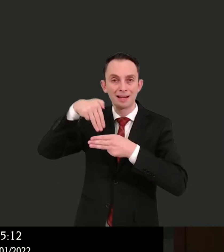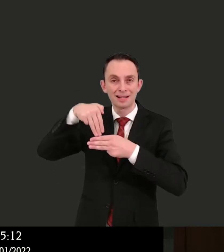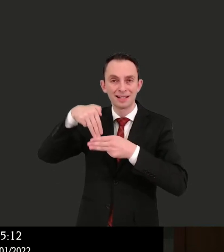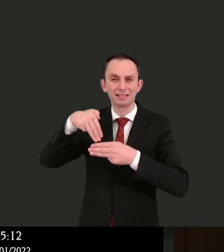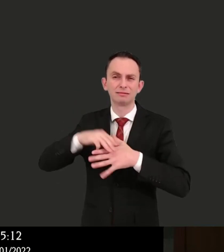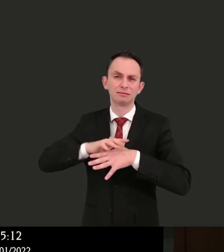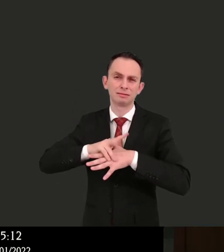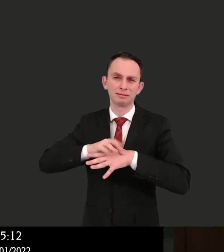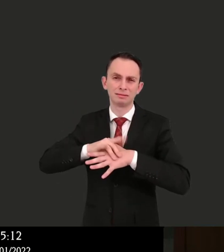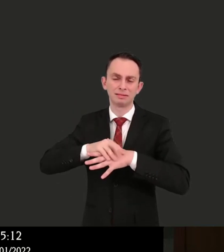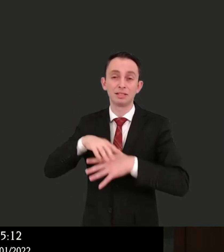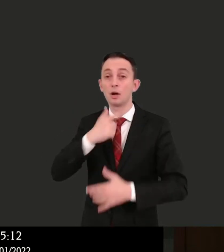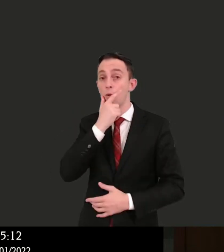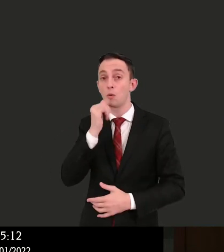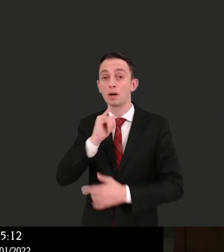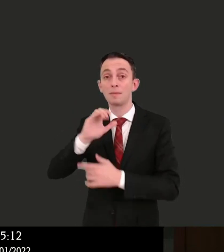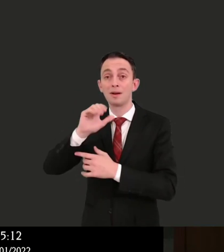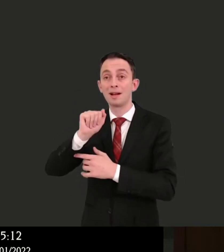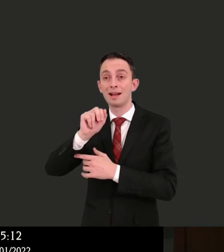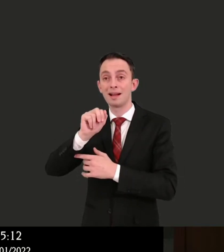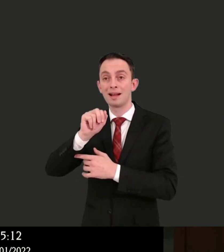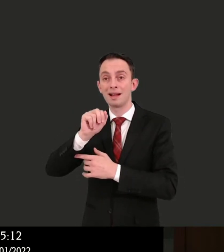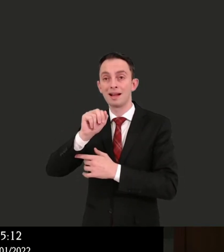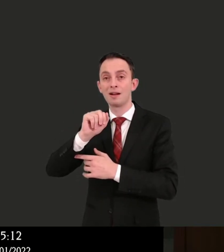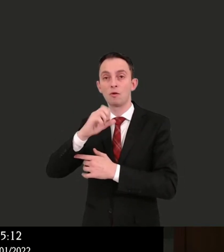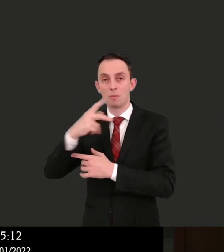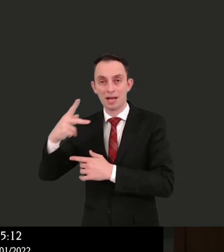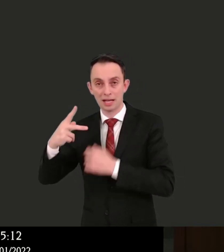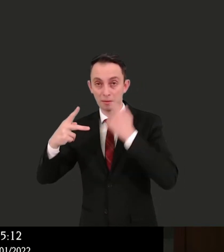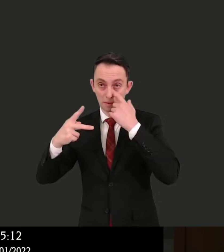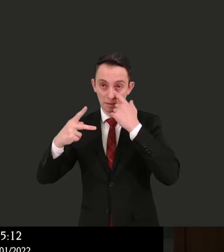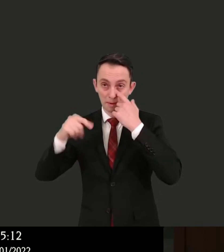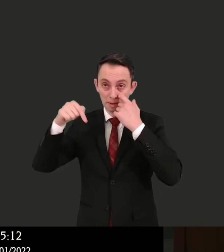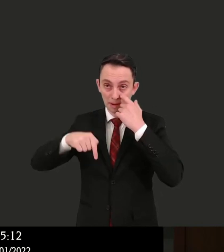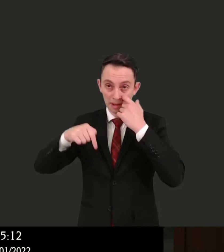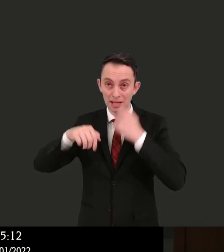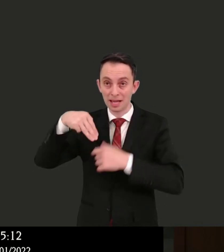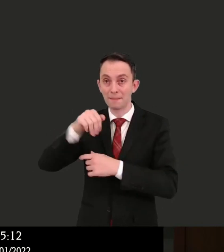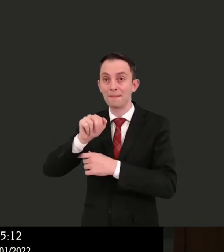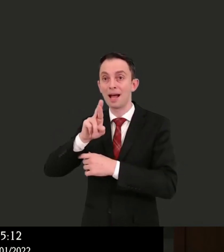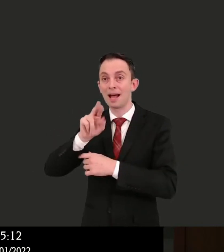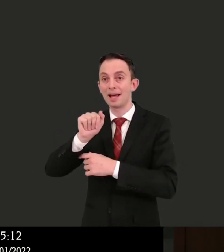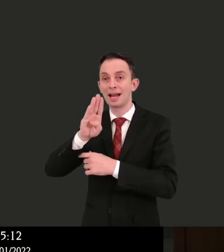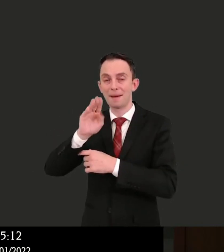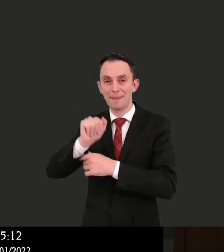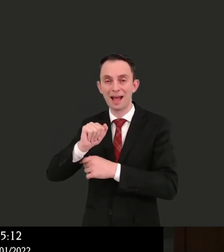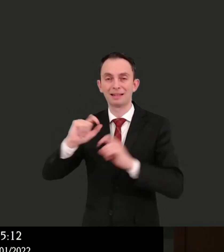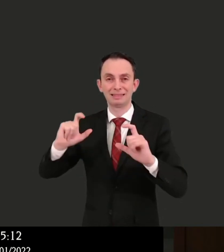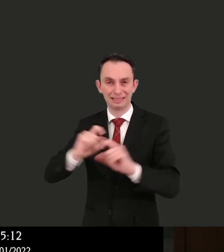enferma. Irmão Carlos, operador de som do Parque Marabá, está hospitalizado com a enfermidade do câncer.